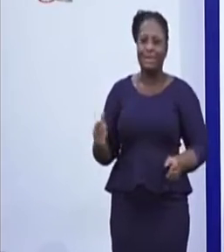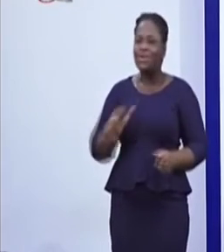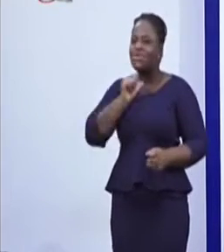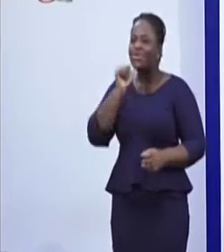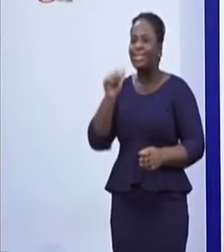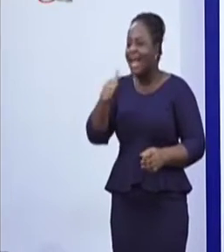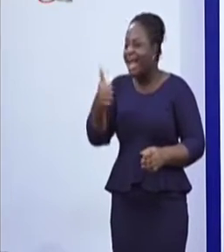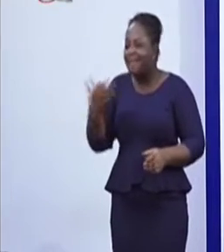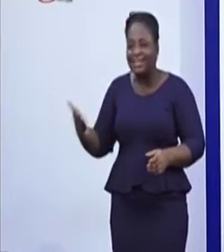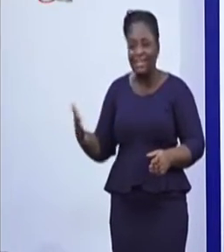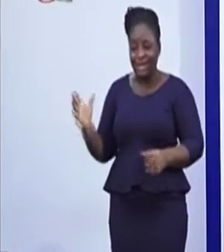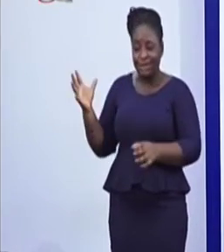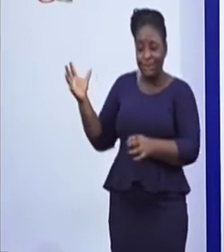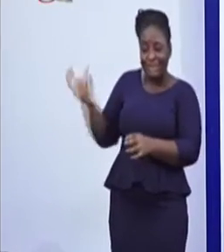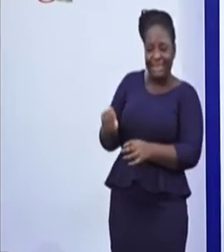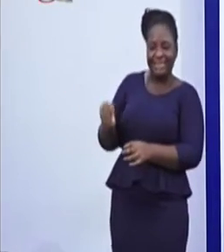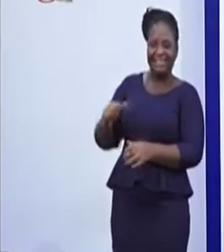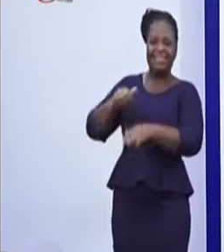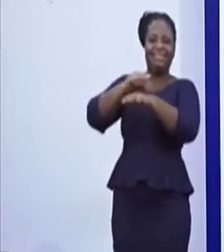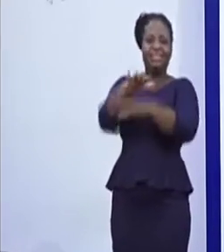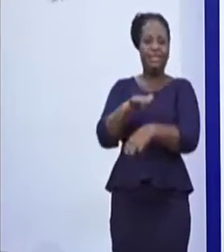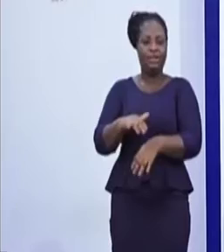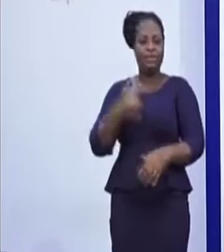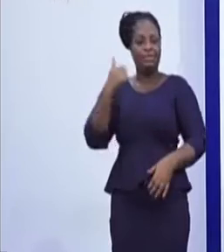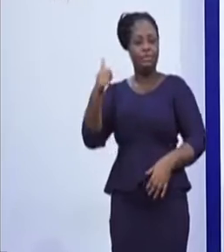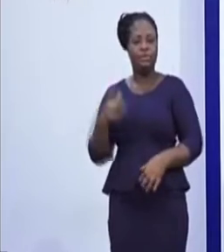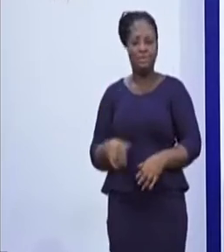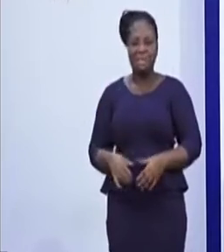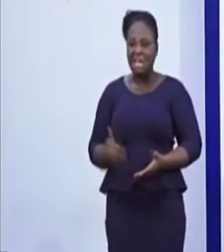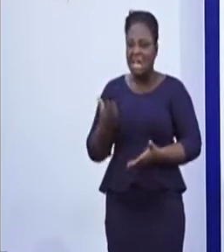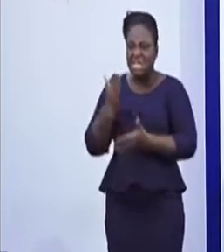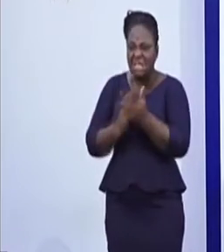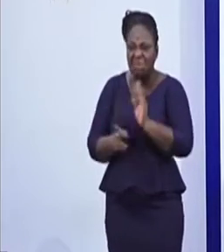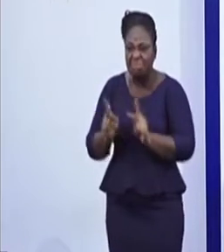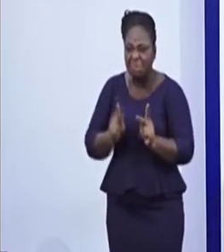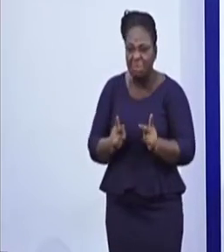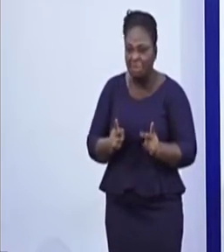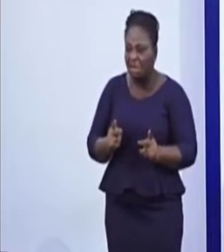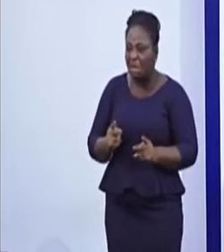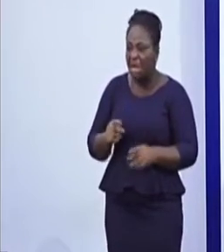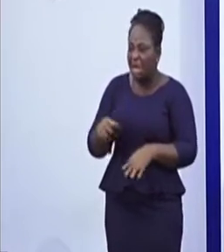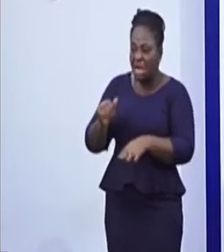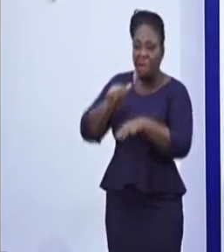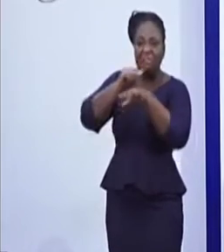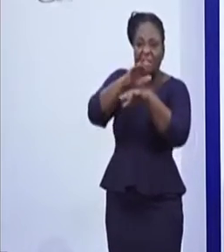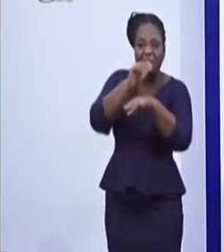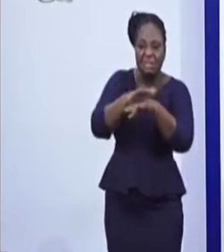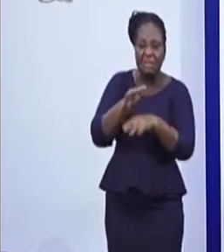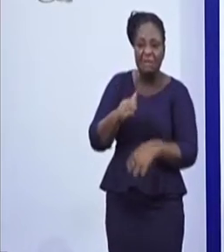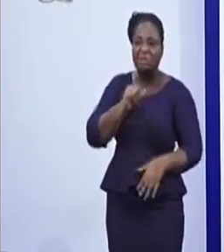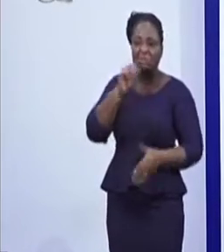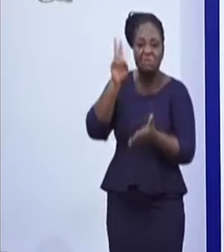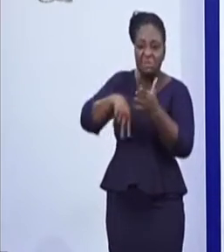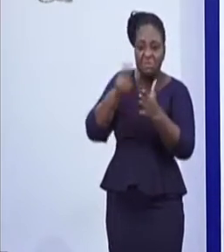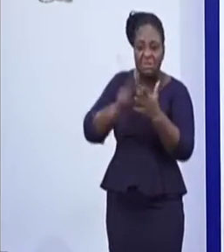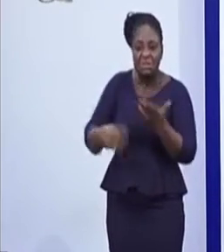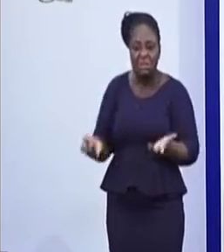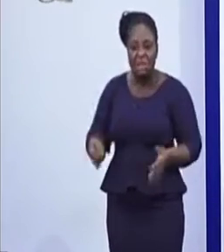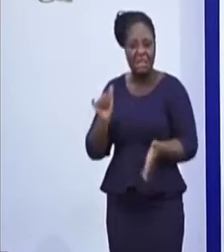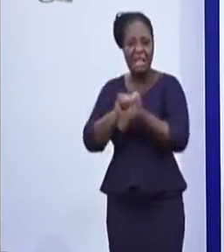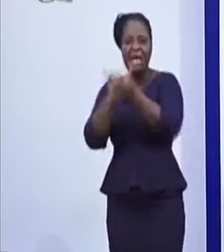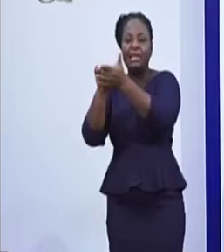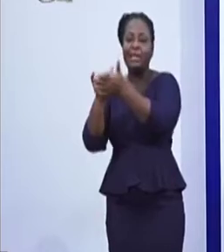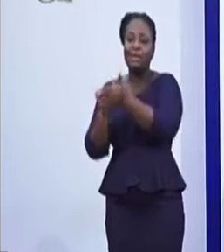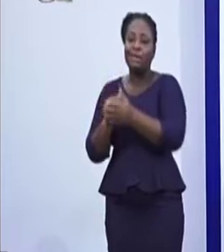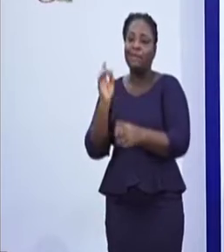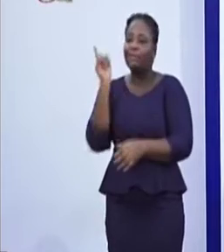beka ene o se wo forward ebinum wo ho kra de na o mo forward no po o mo nkan ye ne yesesa nkrofo ya yesei na we ya yesei